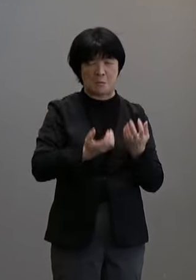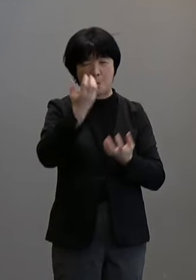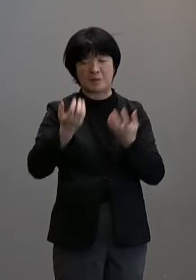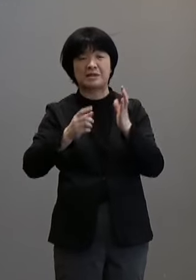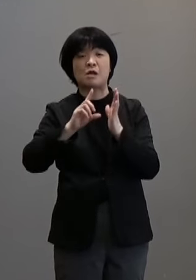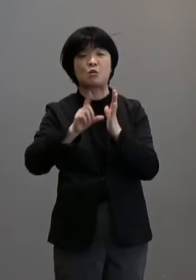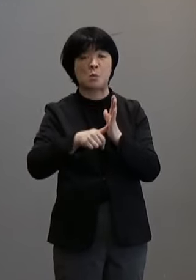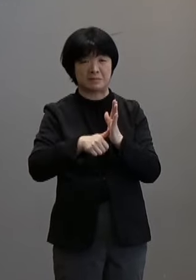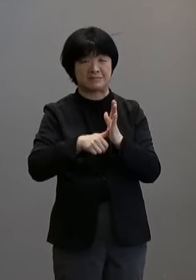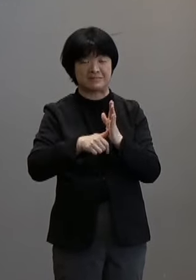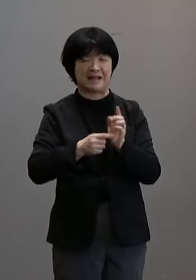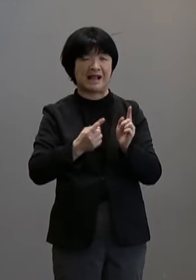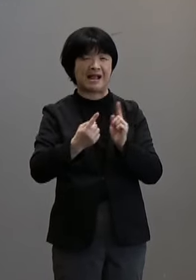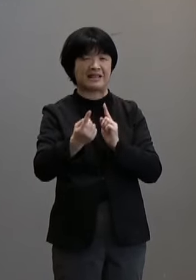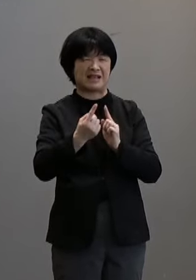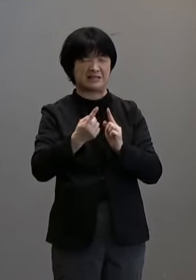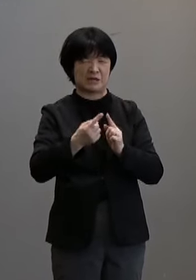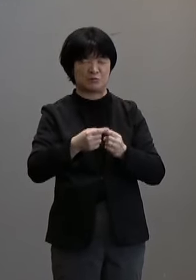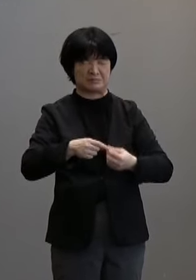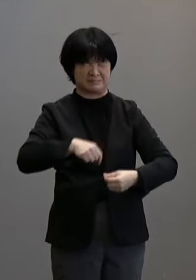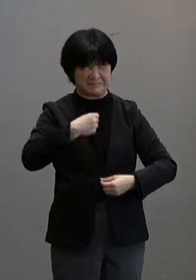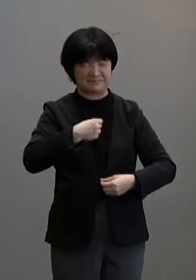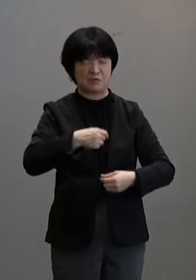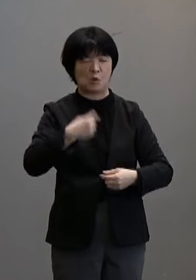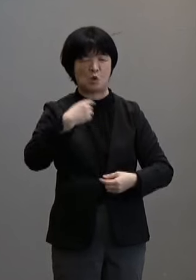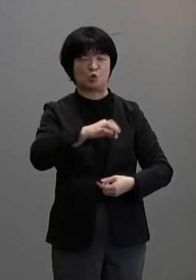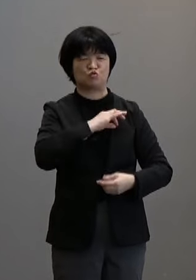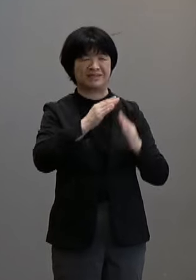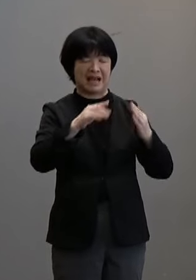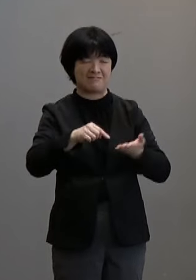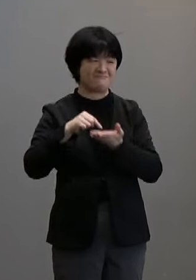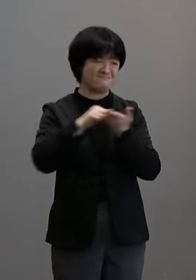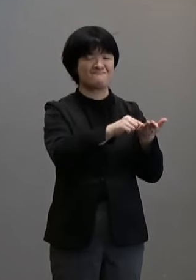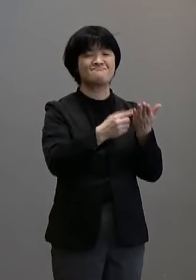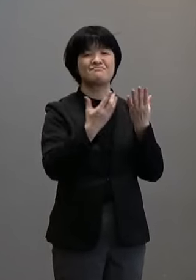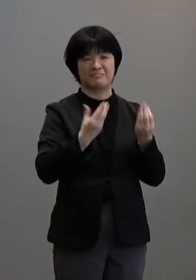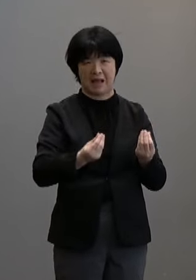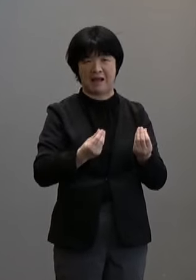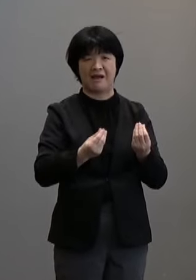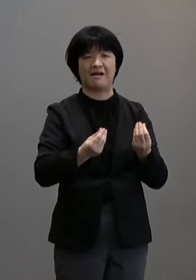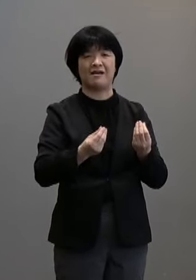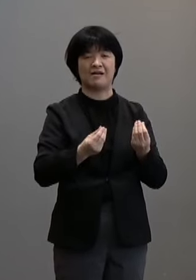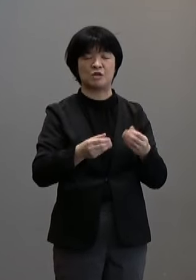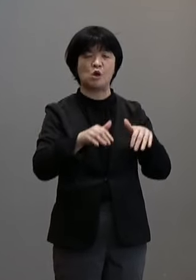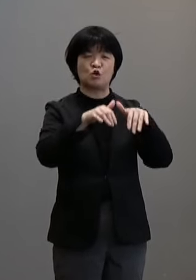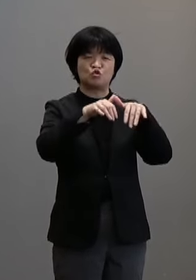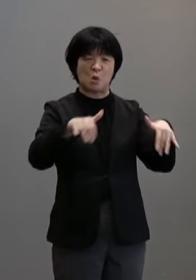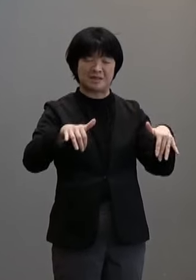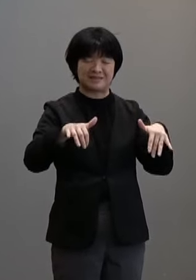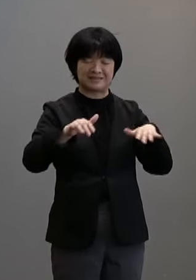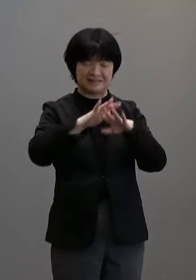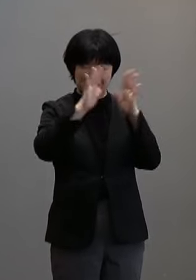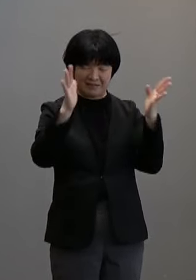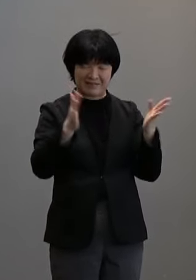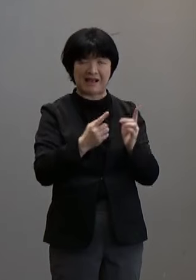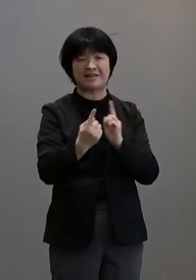底した対策を教育委員会に求めてですね、非常にこう何て言うか組織全般にわたる対応